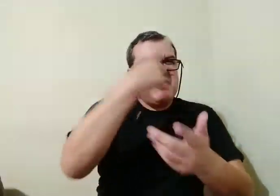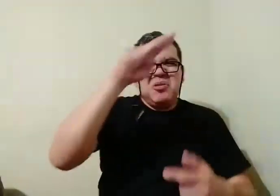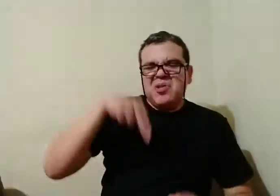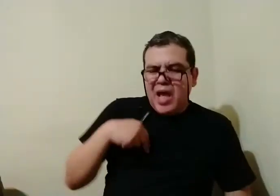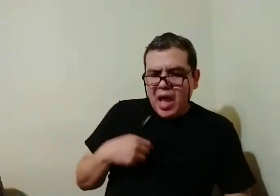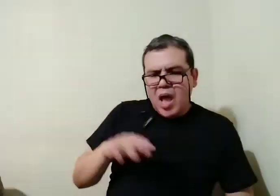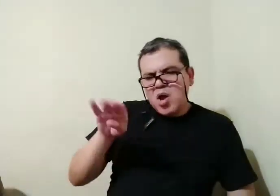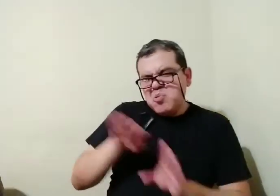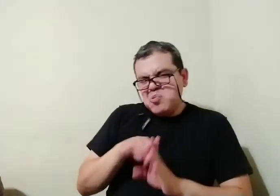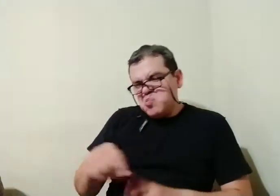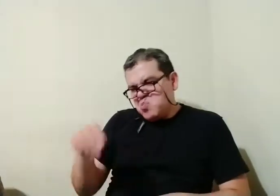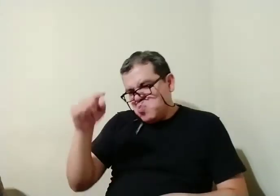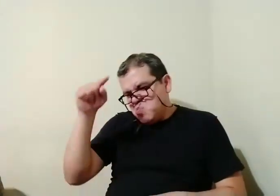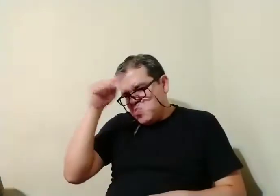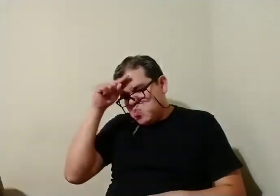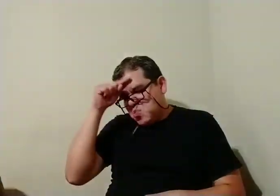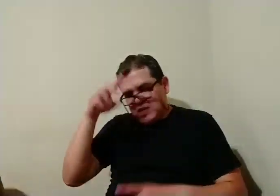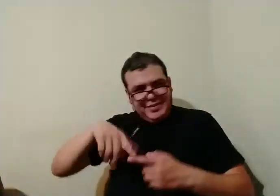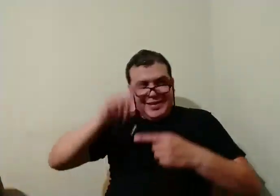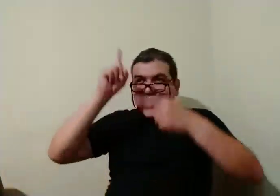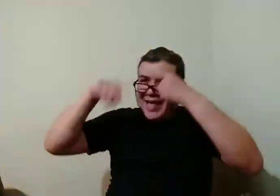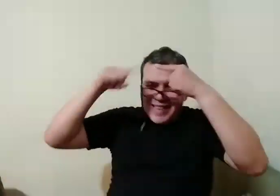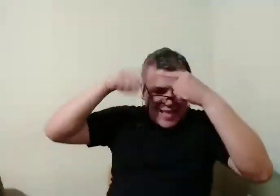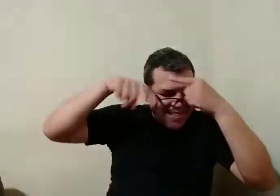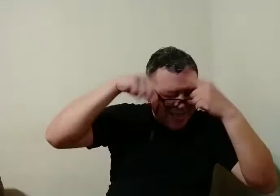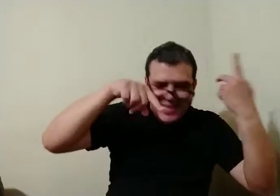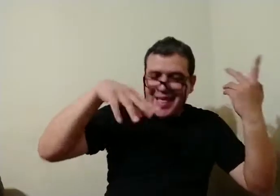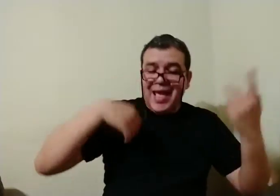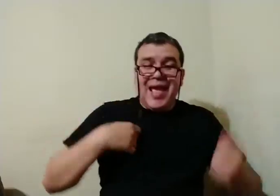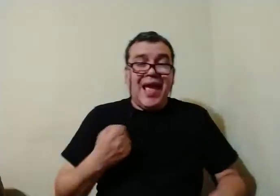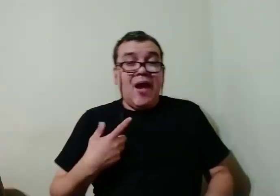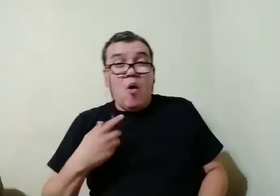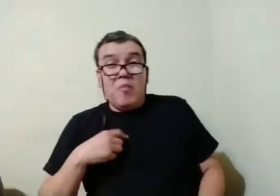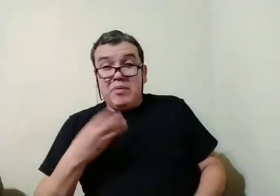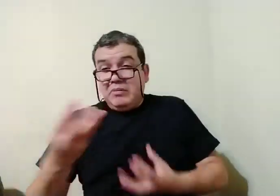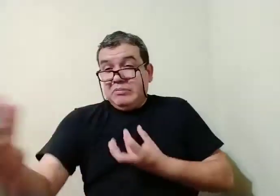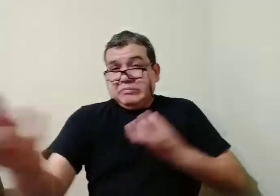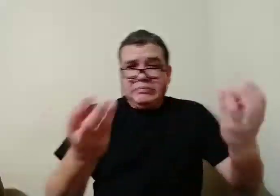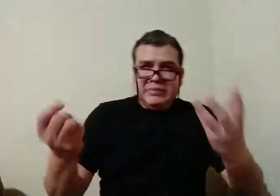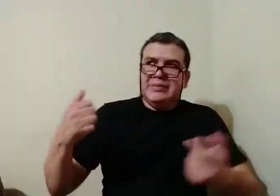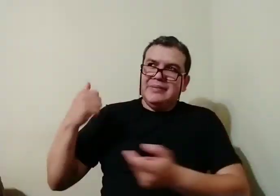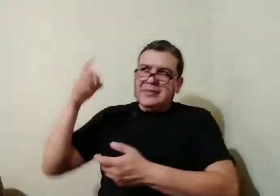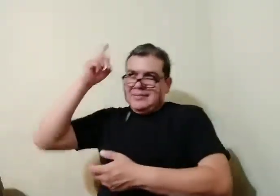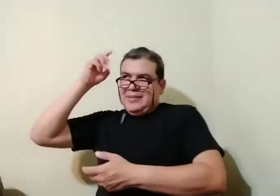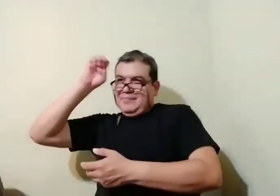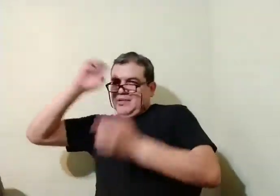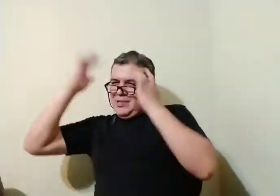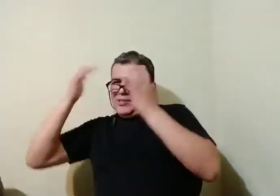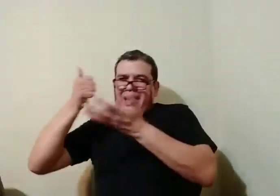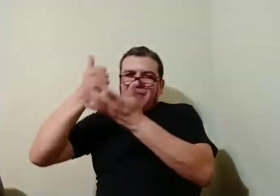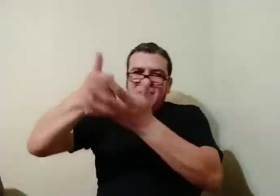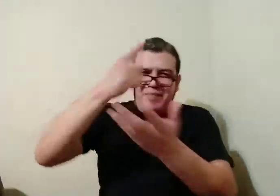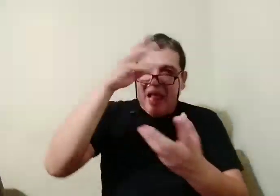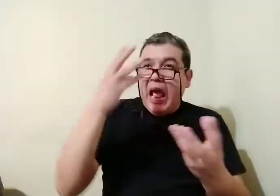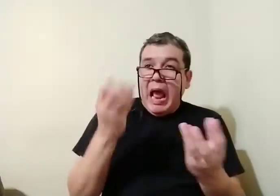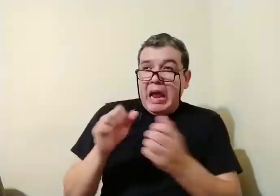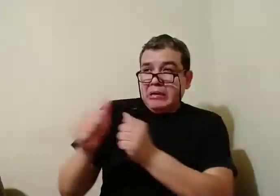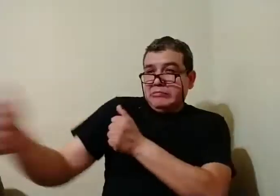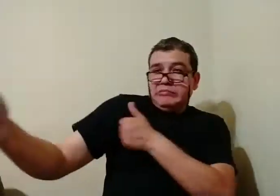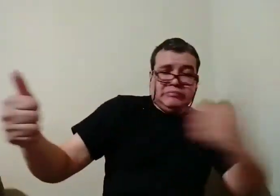los prejuicios culturales que oscurecen nuestra visión de la verdad y nos libera de las